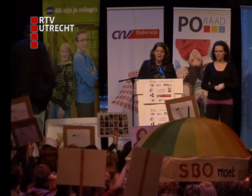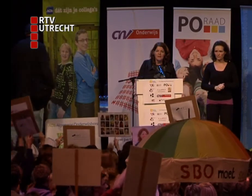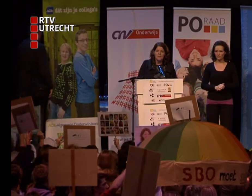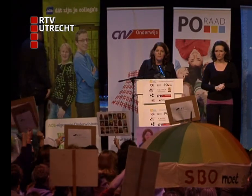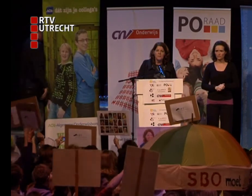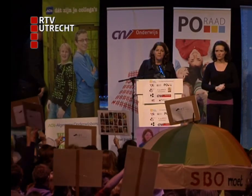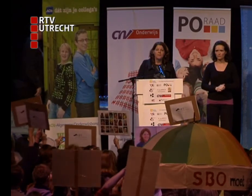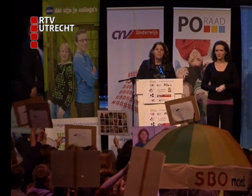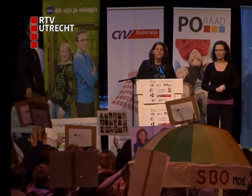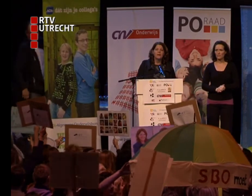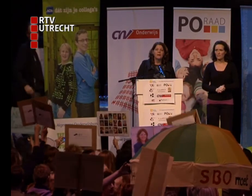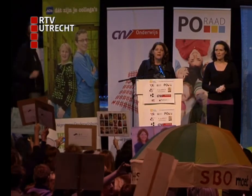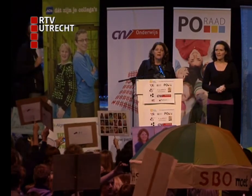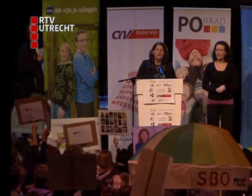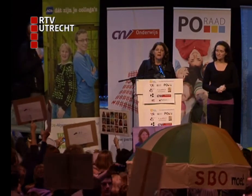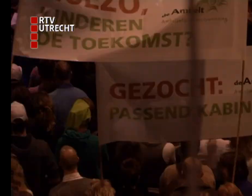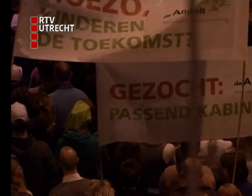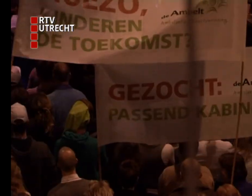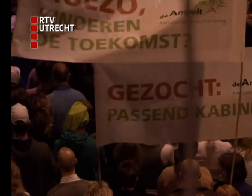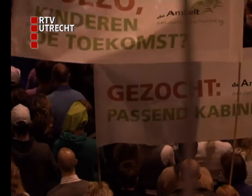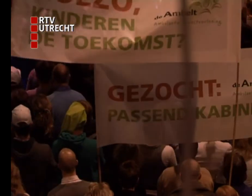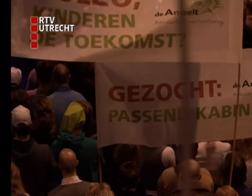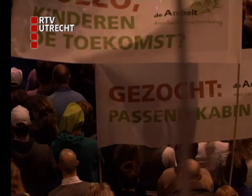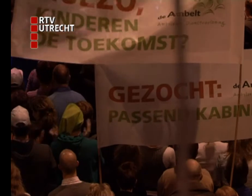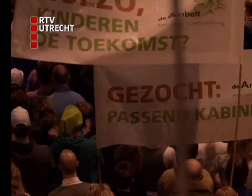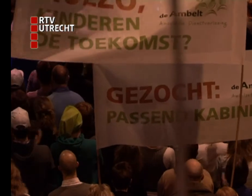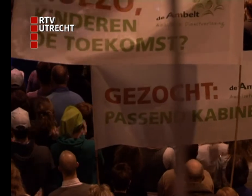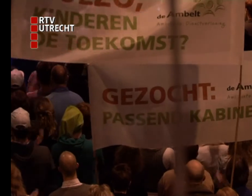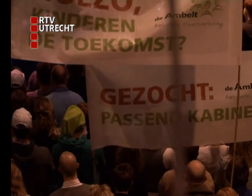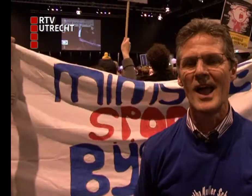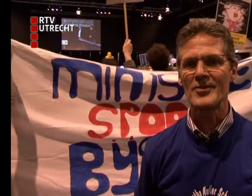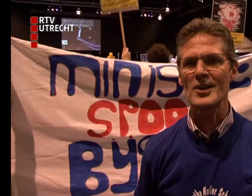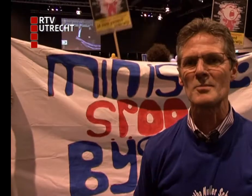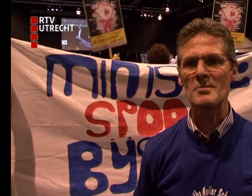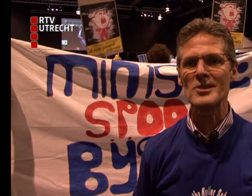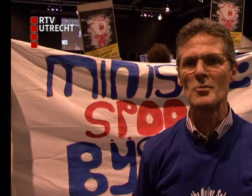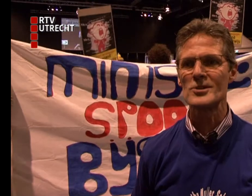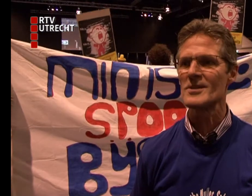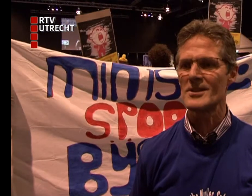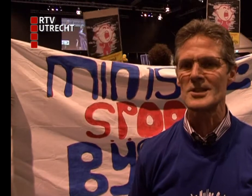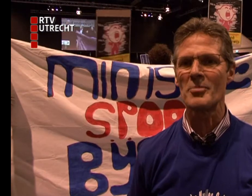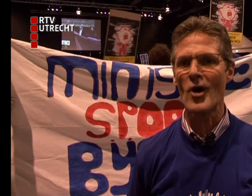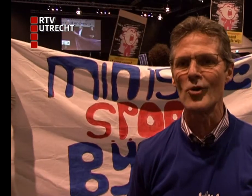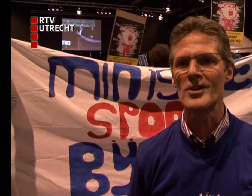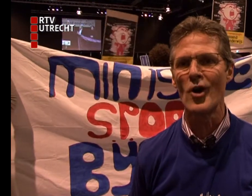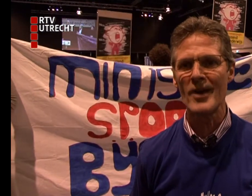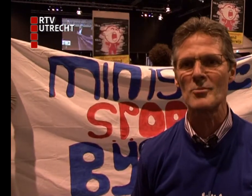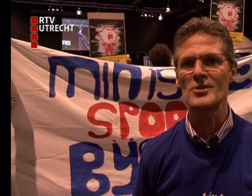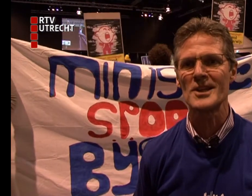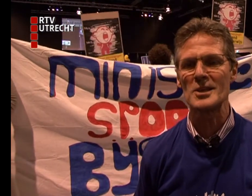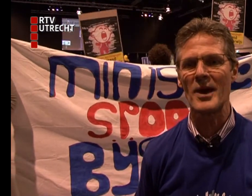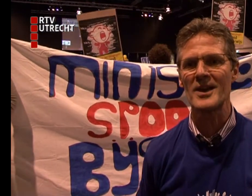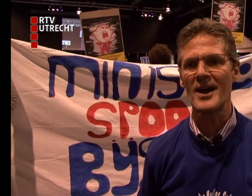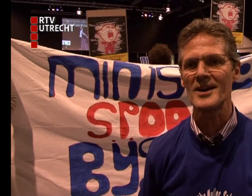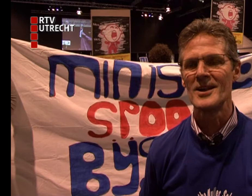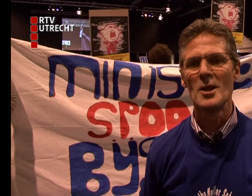Voor de demonstranten en directeur Paul de Haan is het medeleven van de minister niet voldoende. En dat het met minder moet, dat snappen we ook. Ook wij moeten